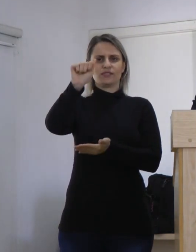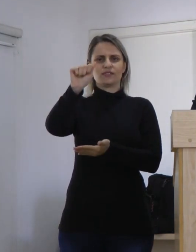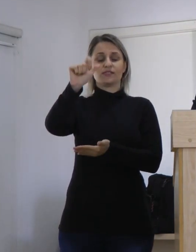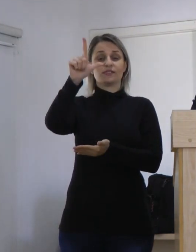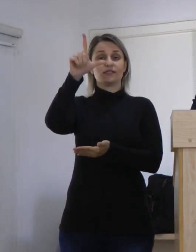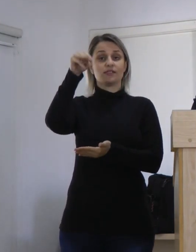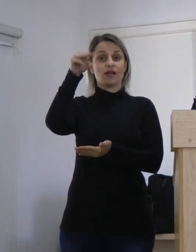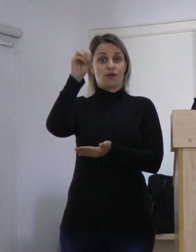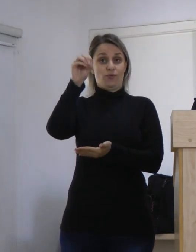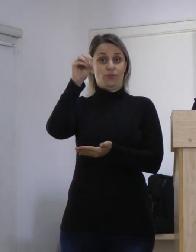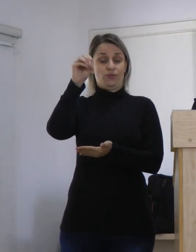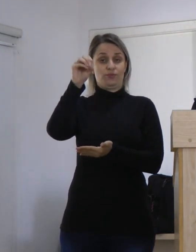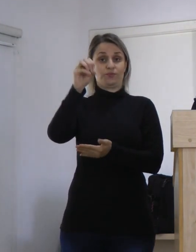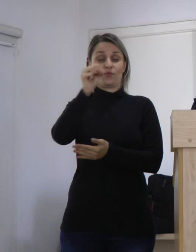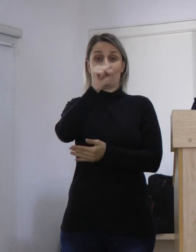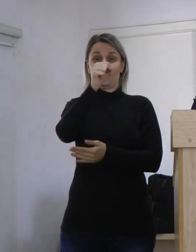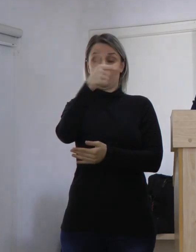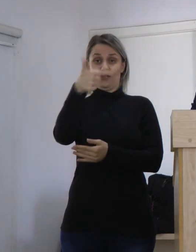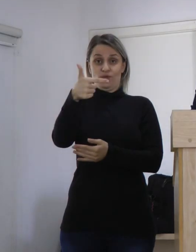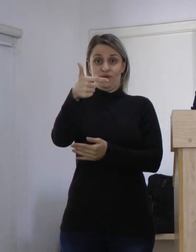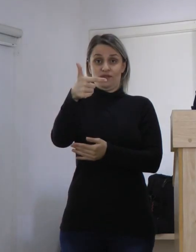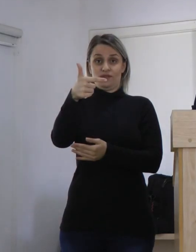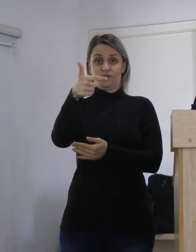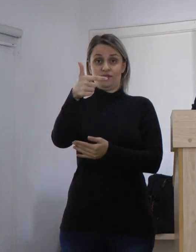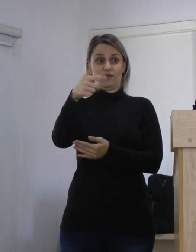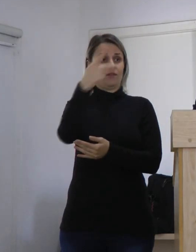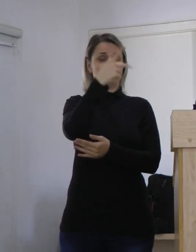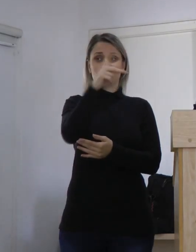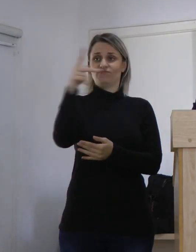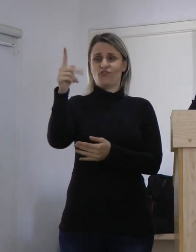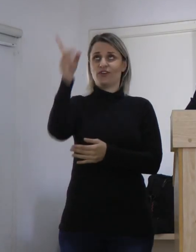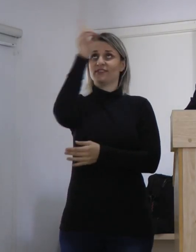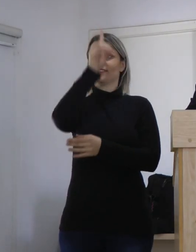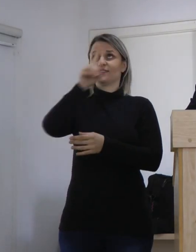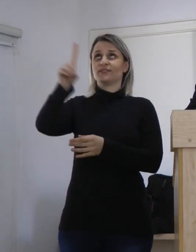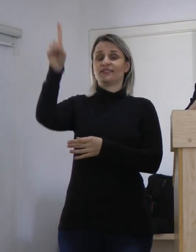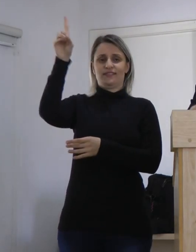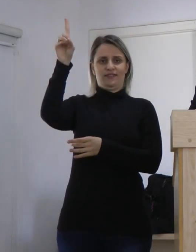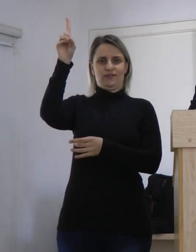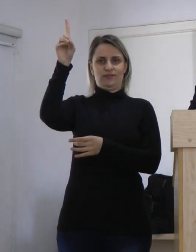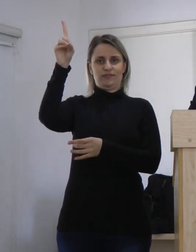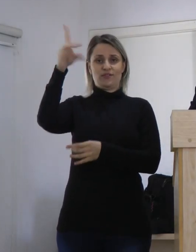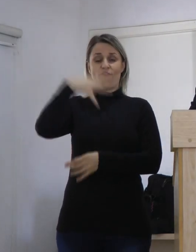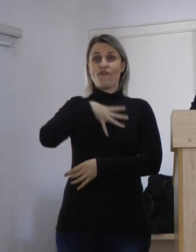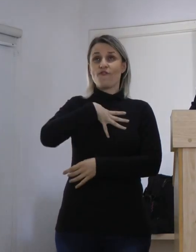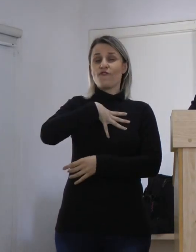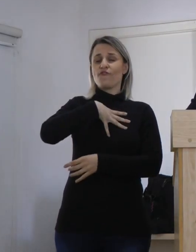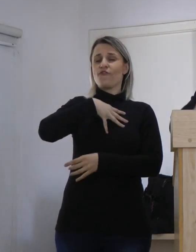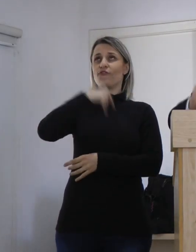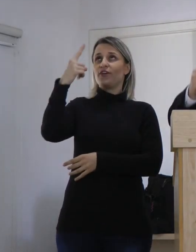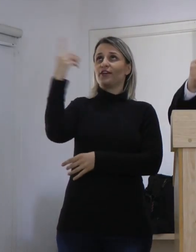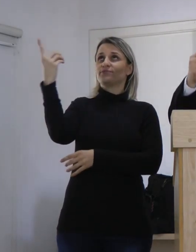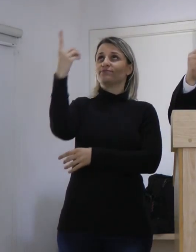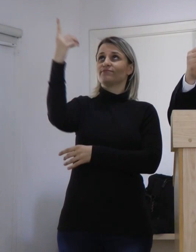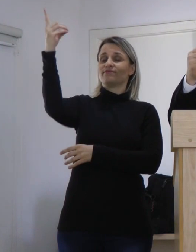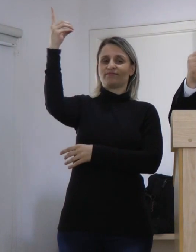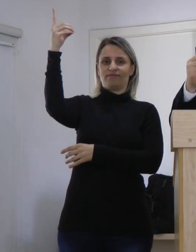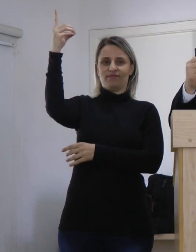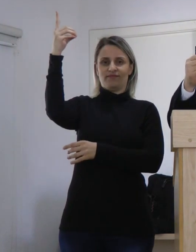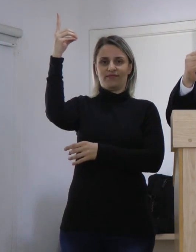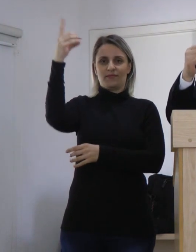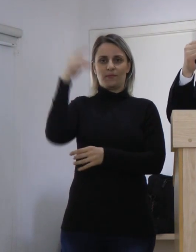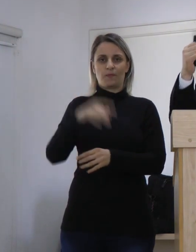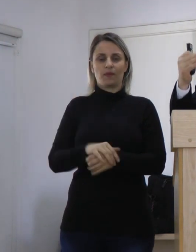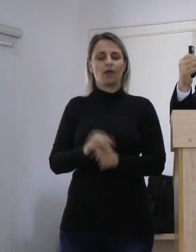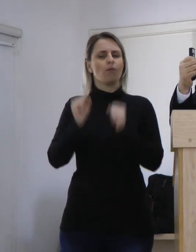sois deuses e filhos do Altíssimo, todos vós. E ele adiante nos acrescenta, podereis fazer tudo aquilo